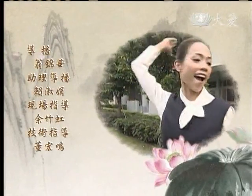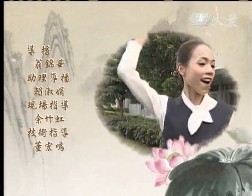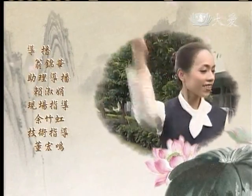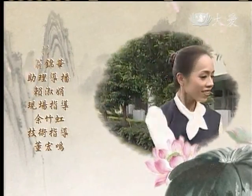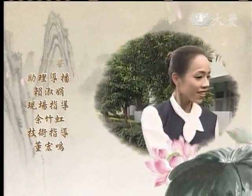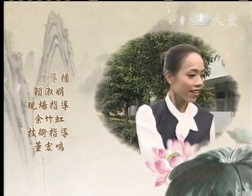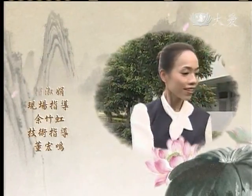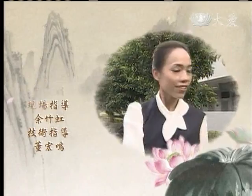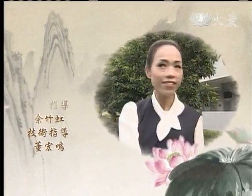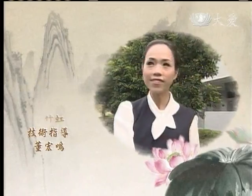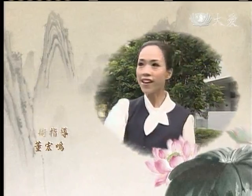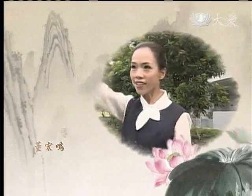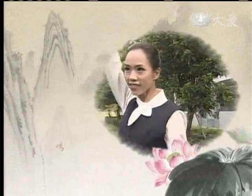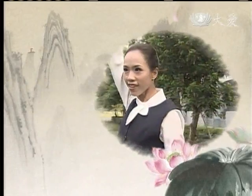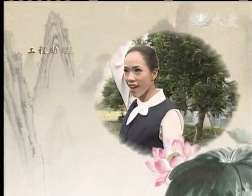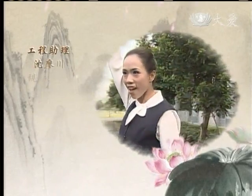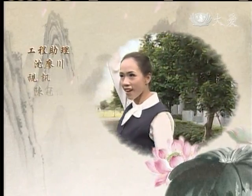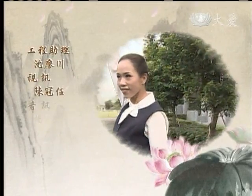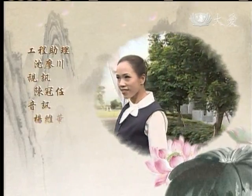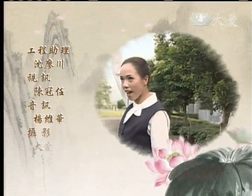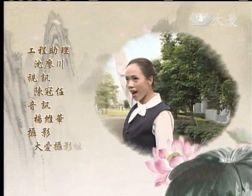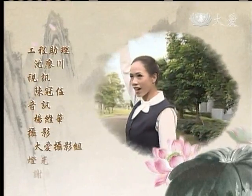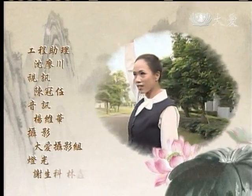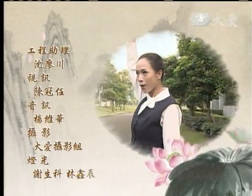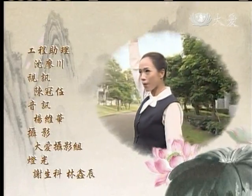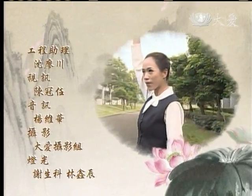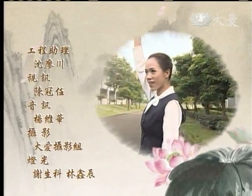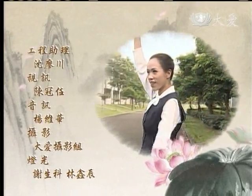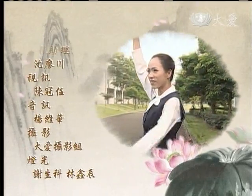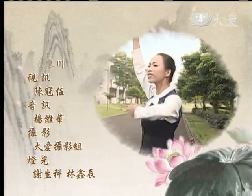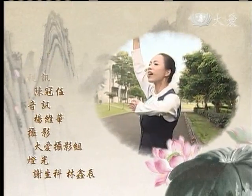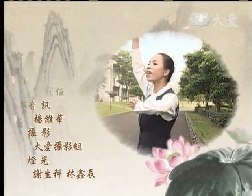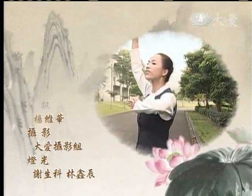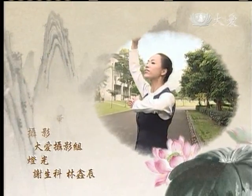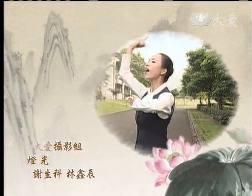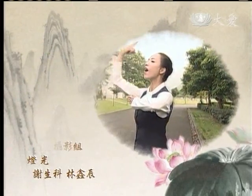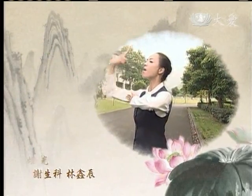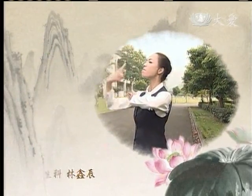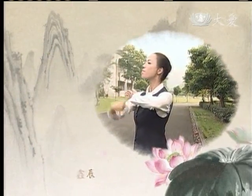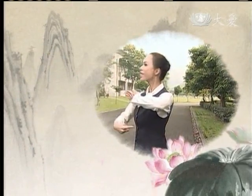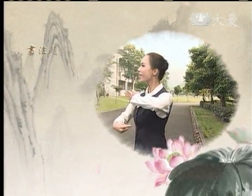杀心，践踏蝼蚁伤他命。